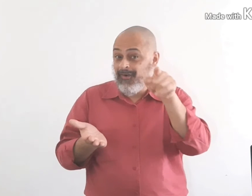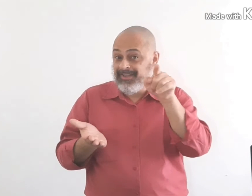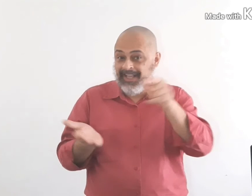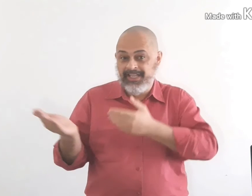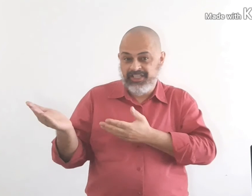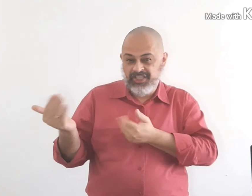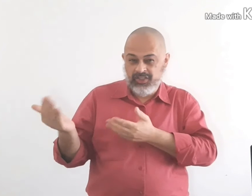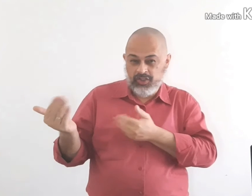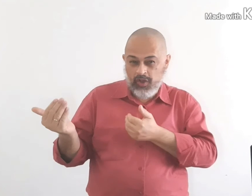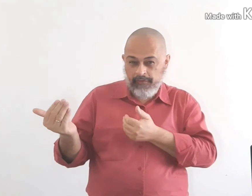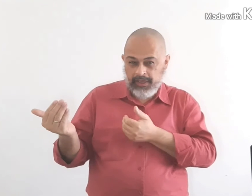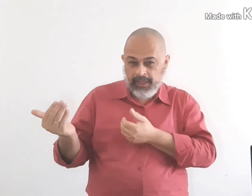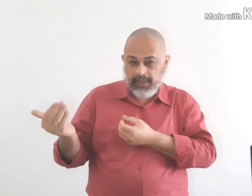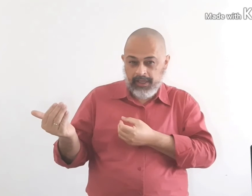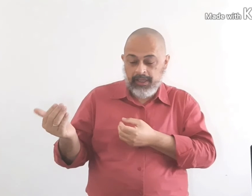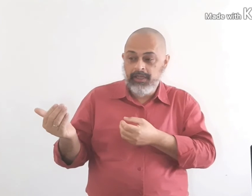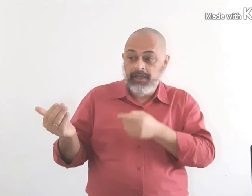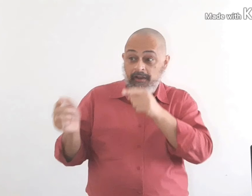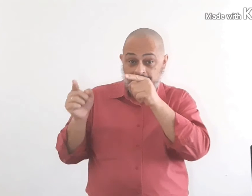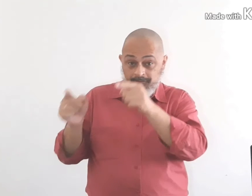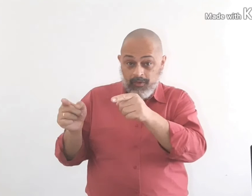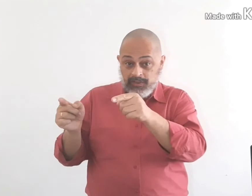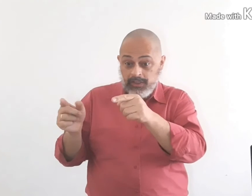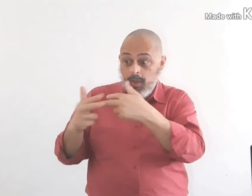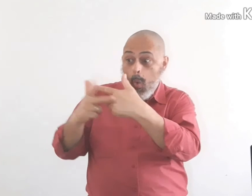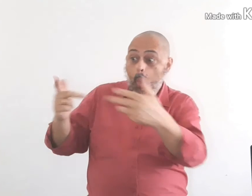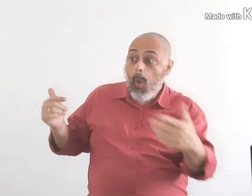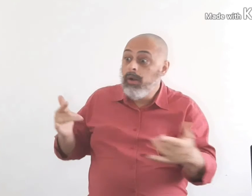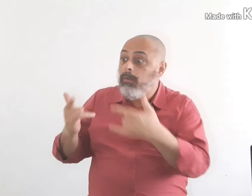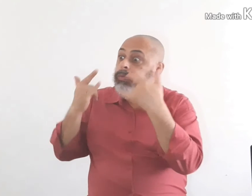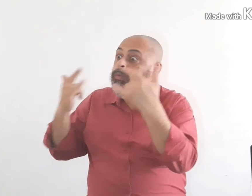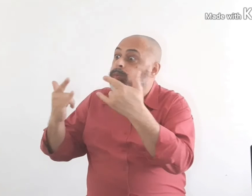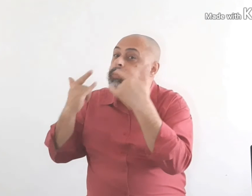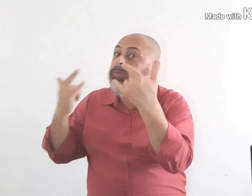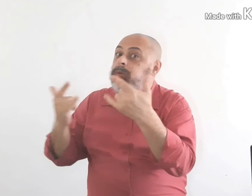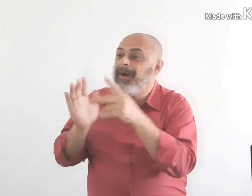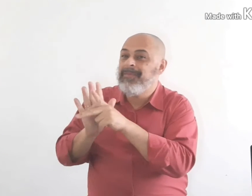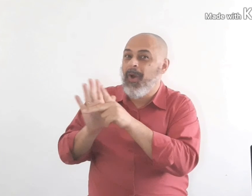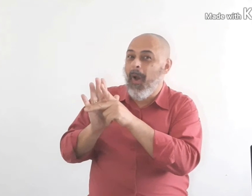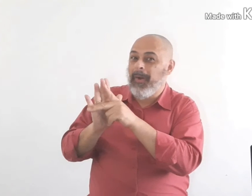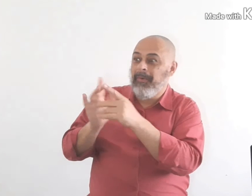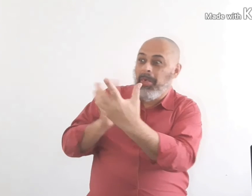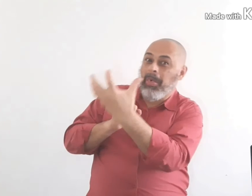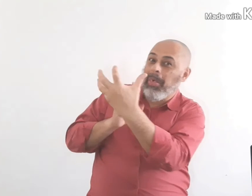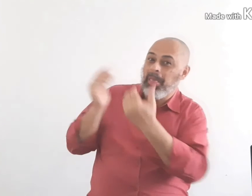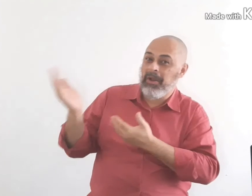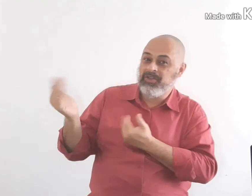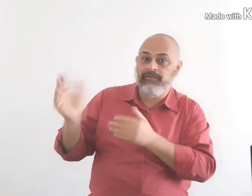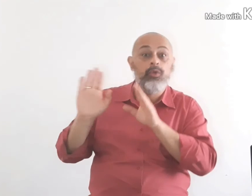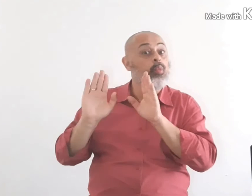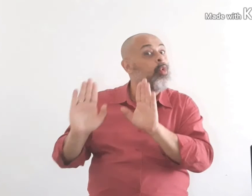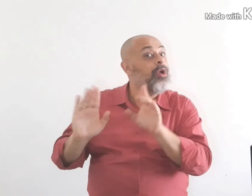da mocidade e busca uma fé pura em mim, diz o Senhor, através do apóstolo Paulo a